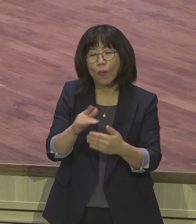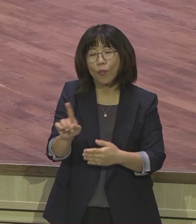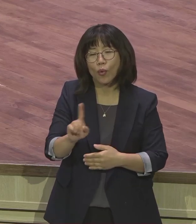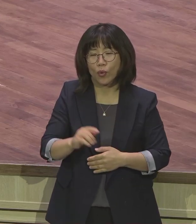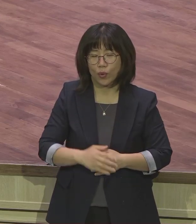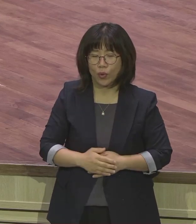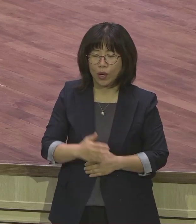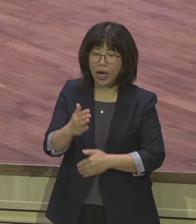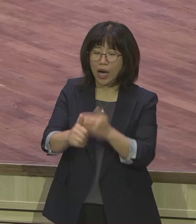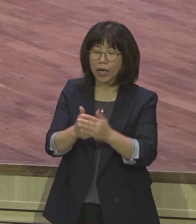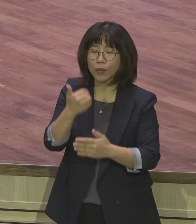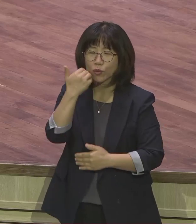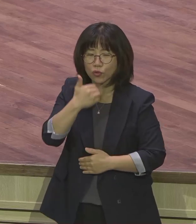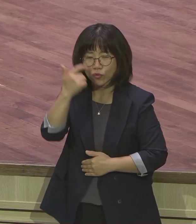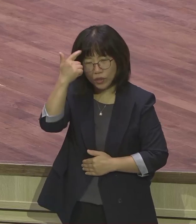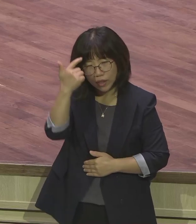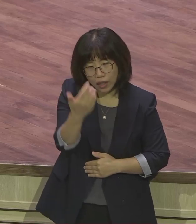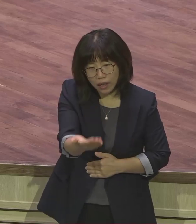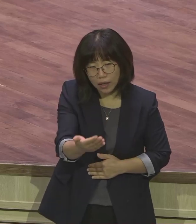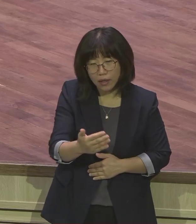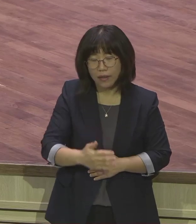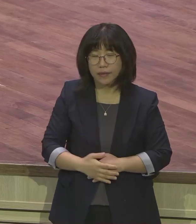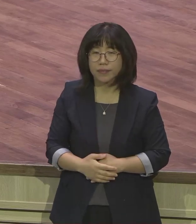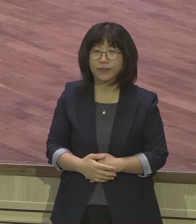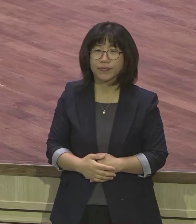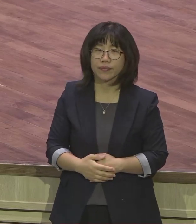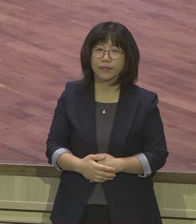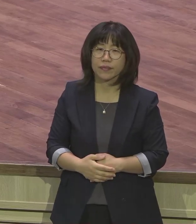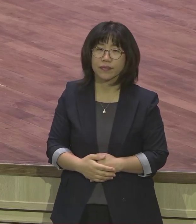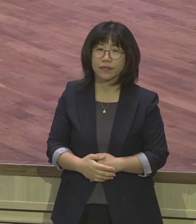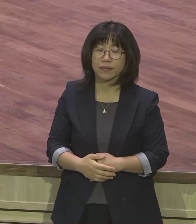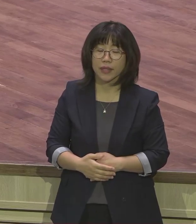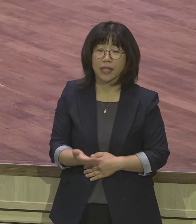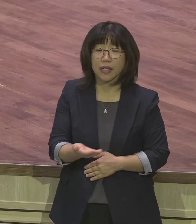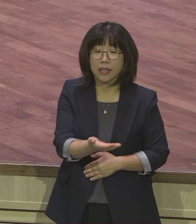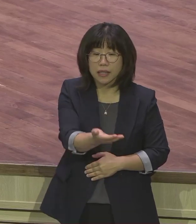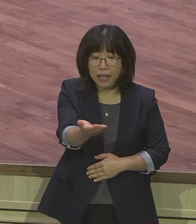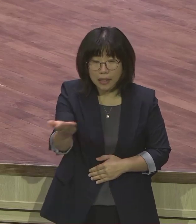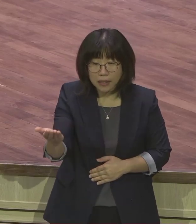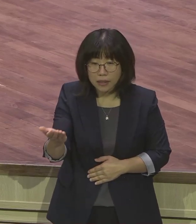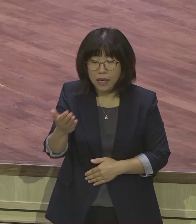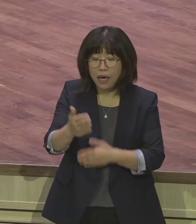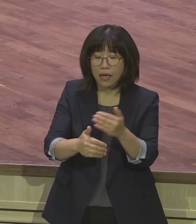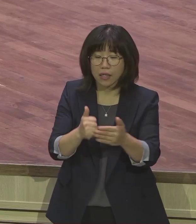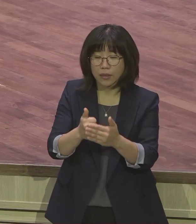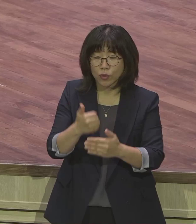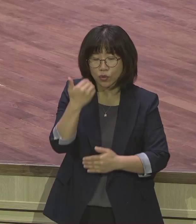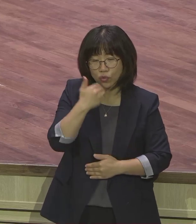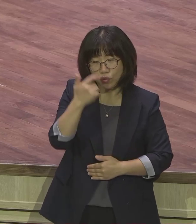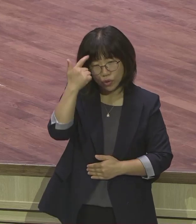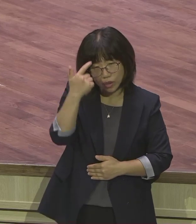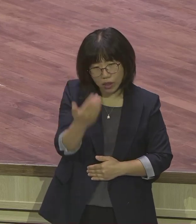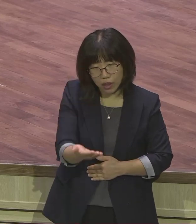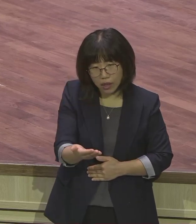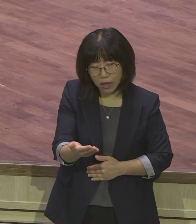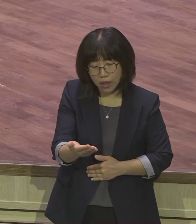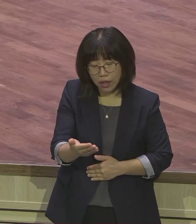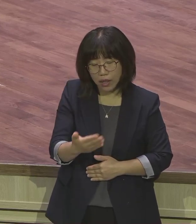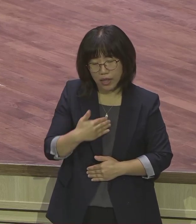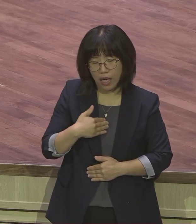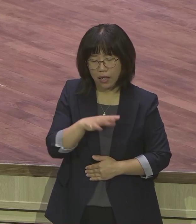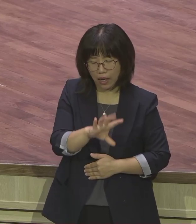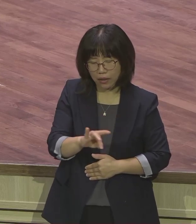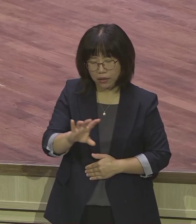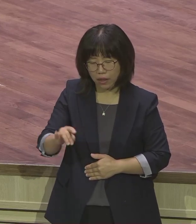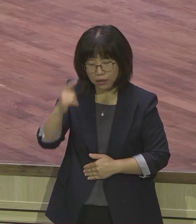어떤 하나님이십니까 여러분 하나님은 여러분 하나님은 어떤 분이냐고 때로는 저를 묻고 싶어요